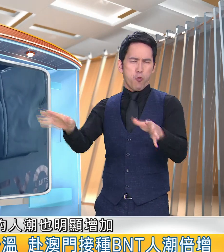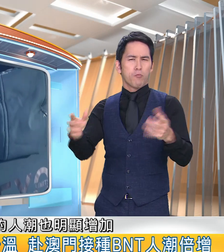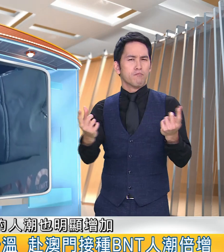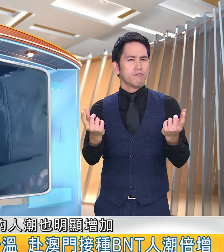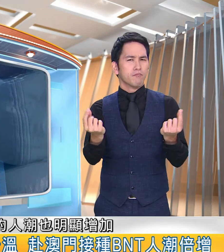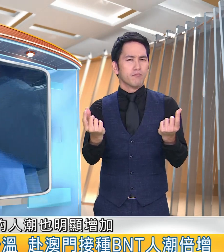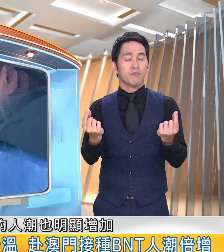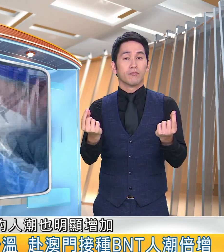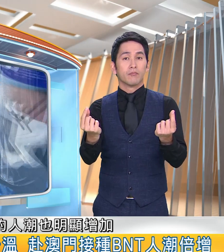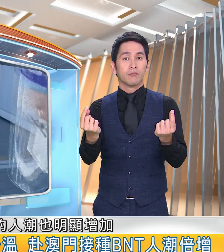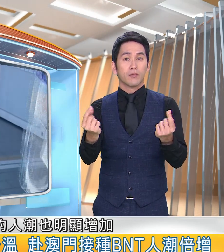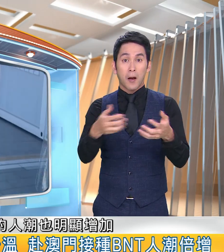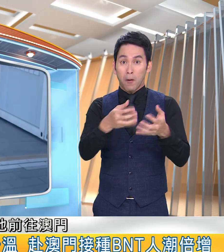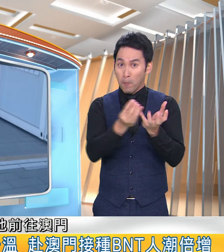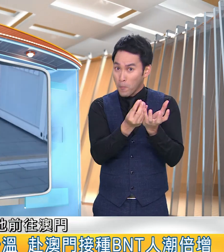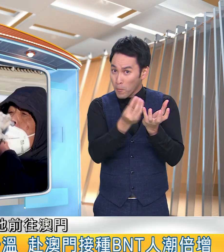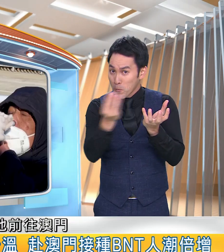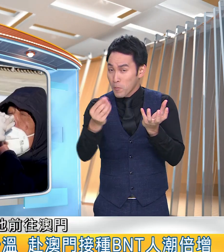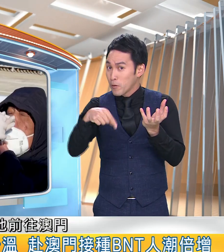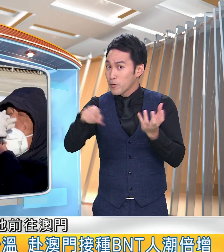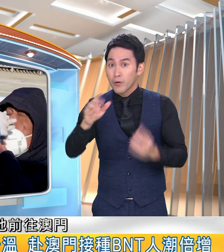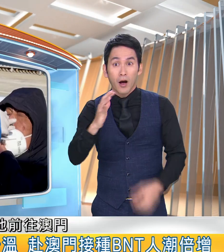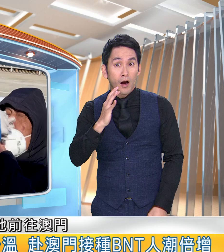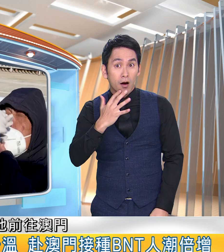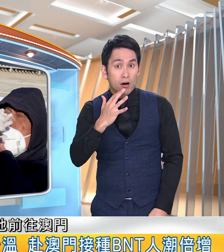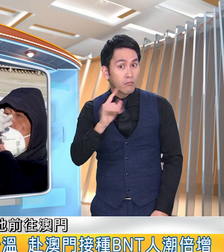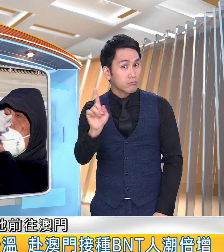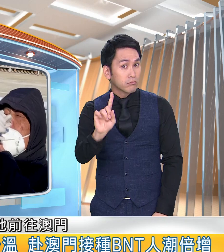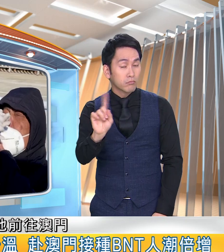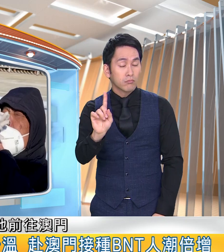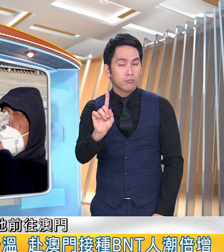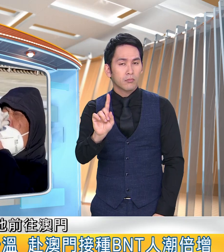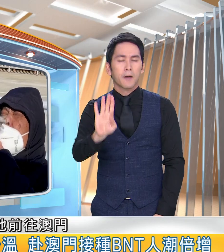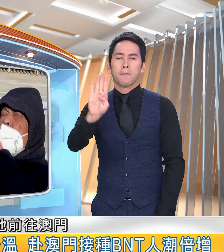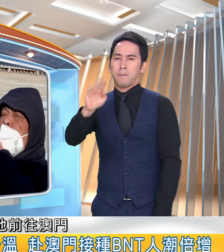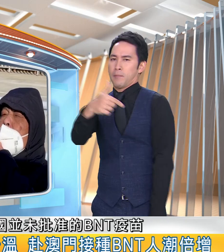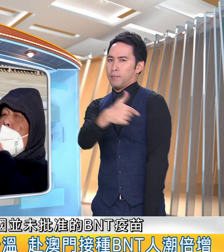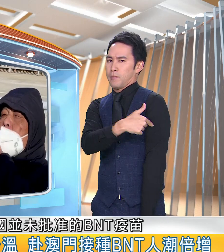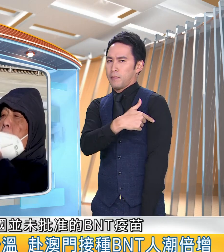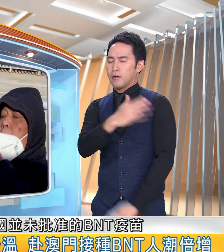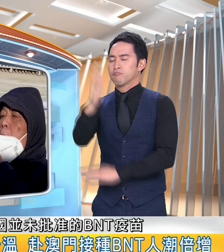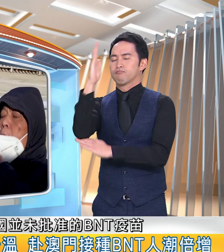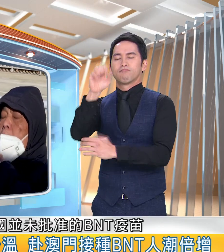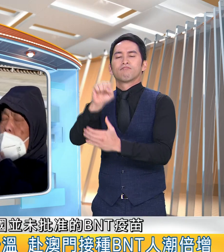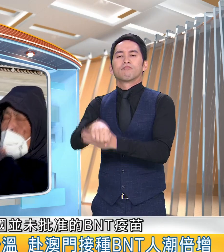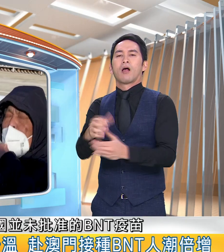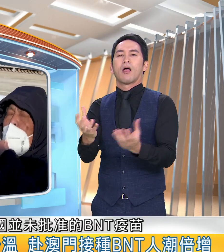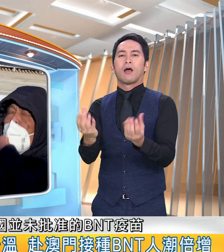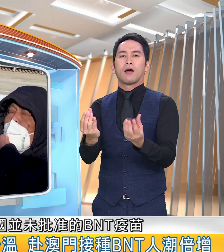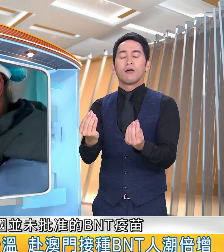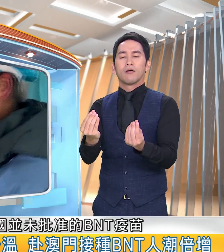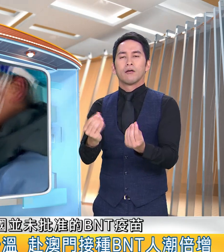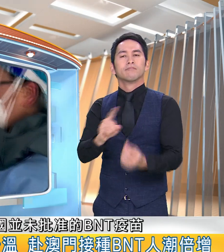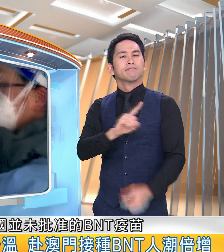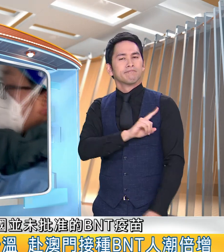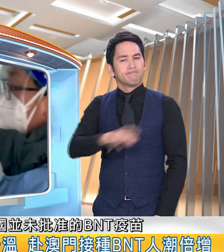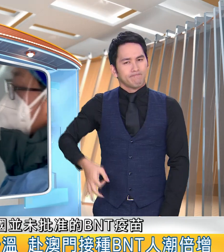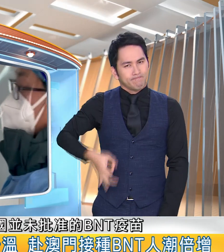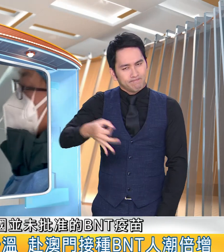加。不少民众特地前往澳门，自费接种中国并未批准的 BNT 疫